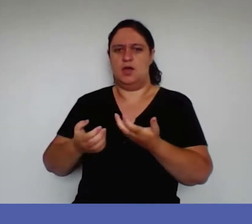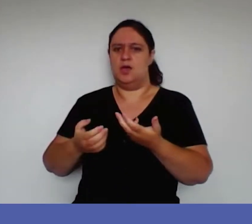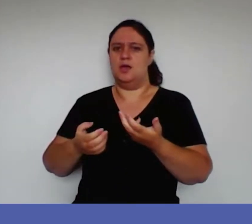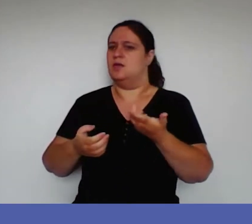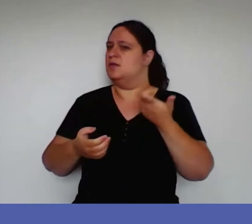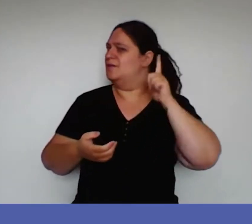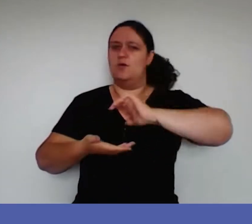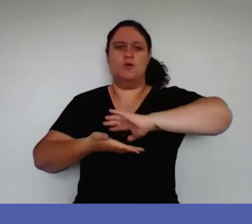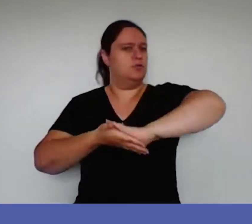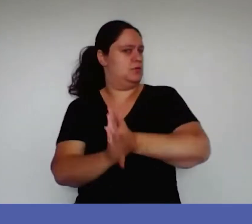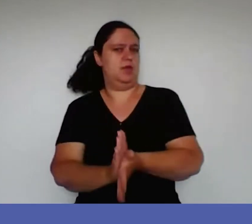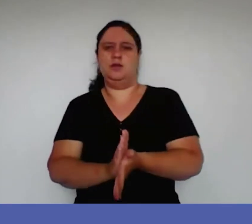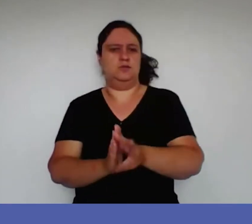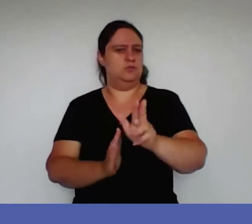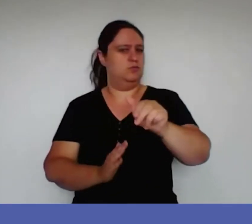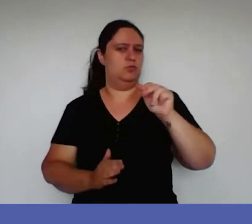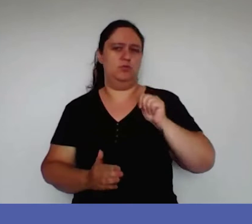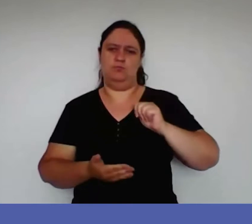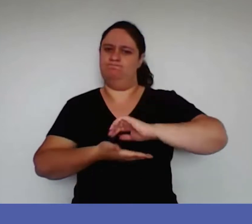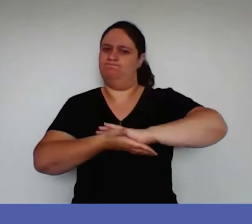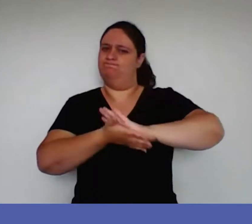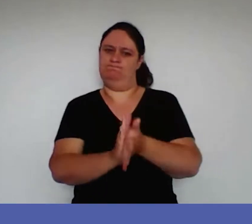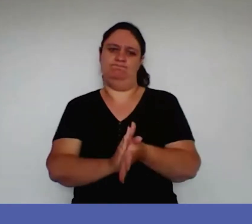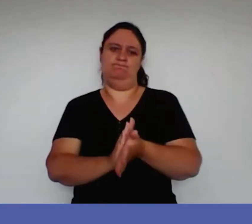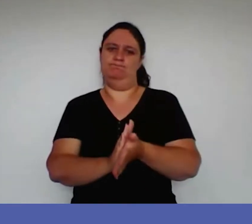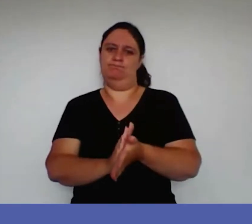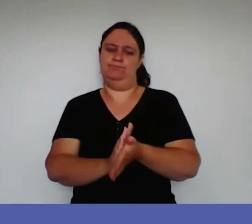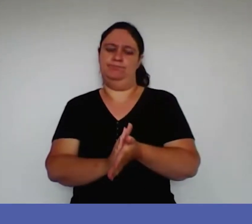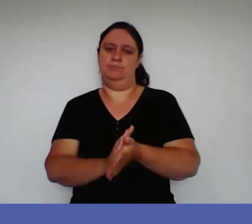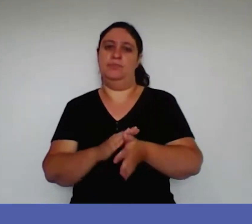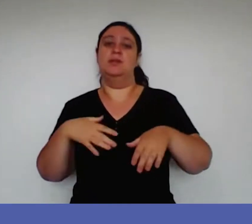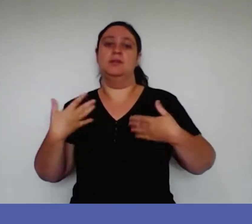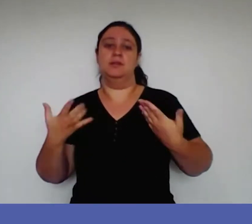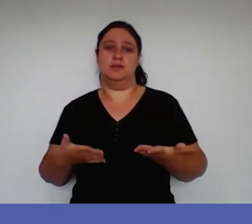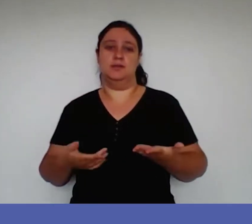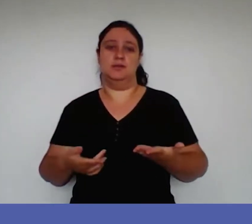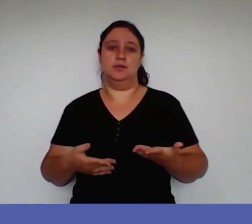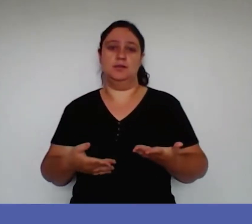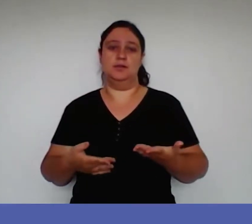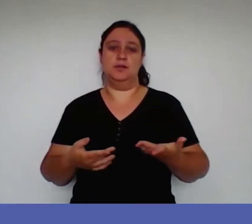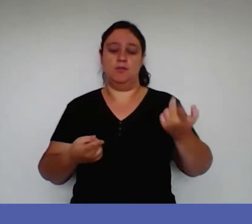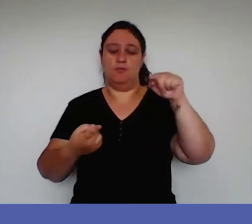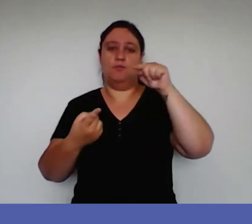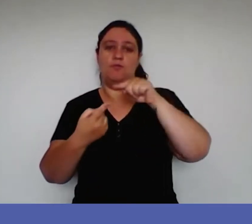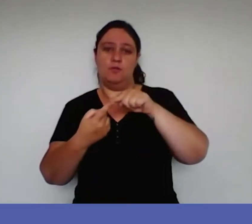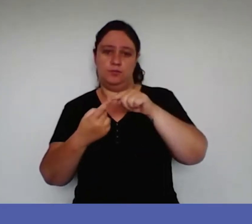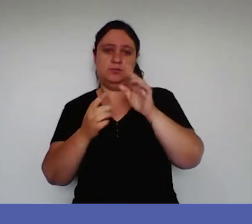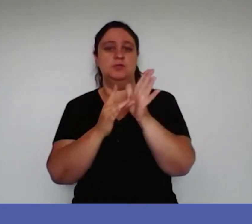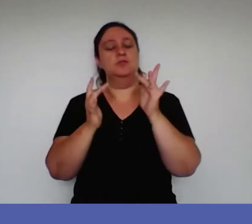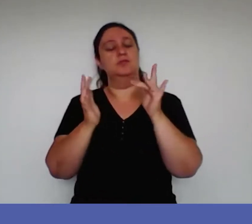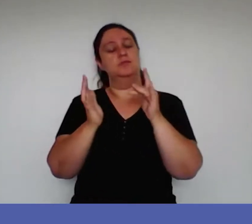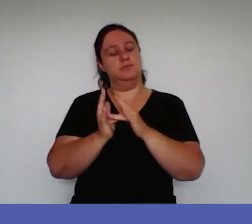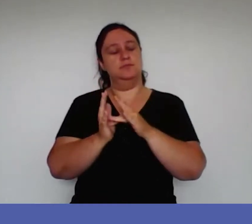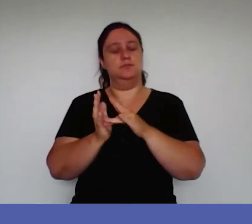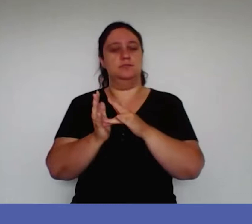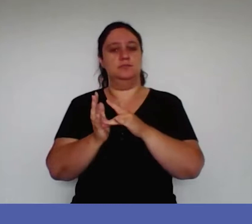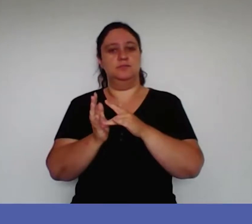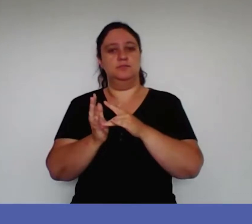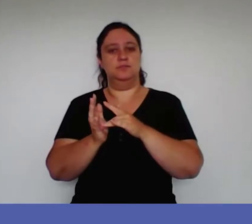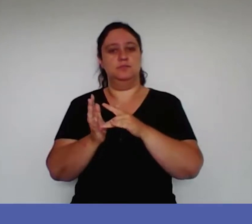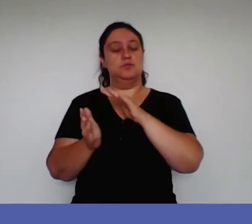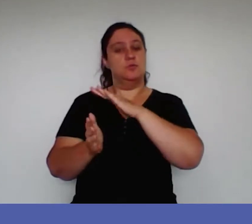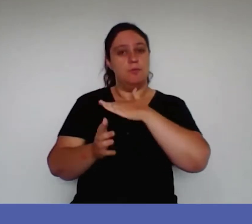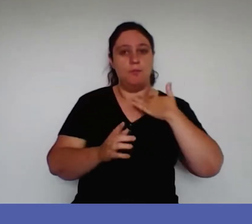prevalecer contra ela. Portanto, irmãos, essa é a tarefa do nosso Senhor Jesus Cristo. Ele morreu,